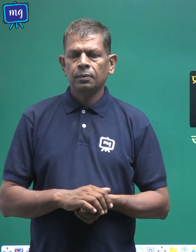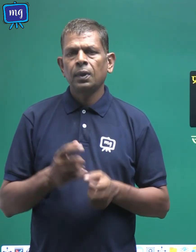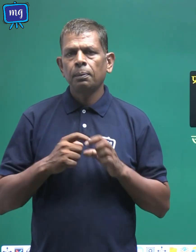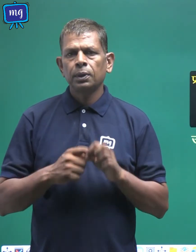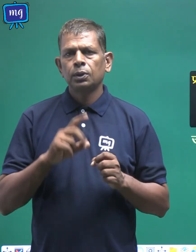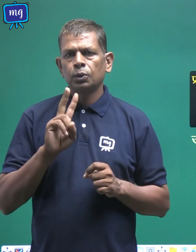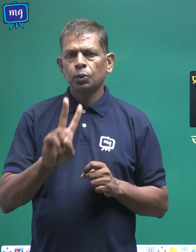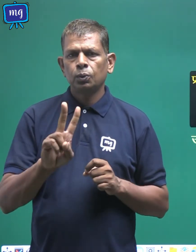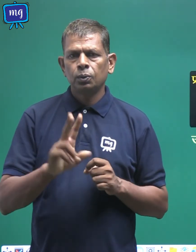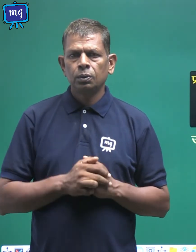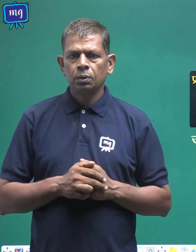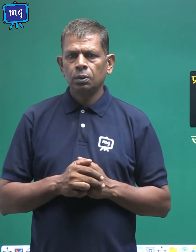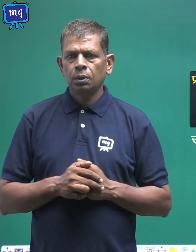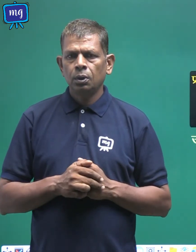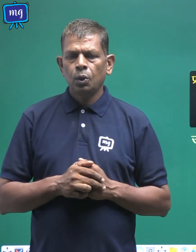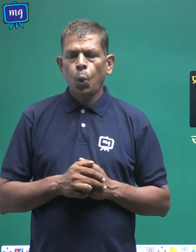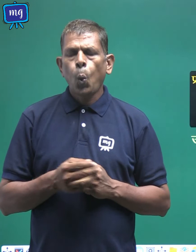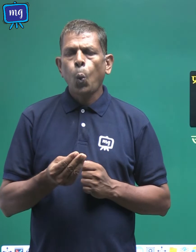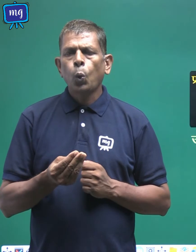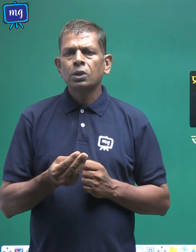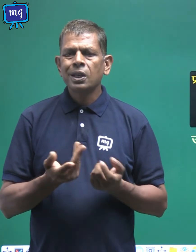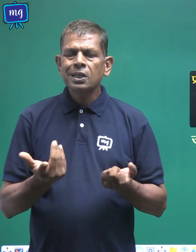प्रश्न 2, कुछ ऐसे